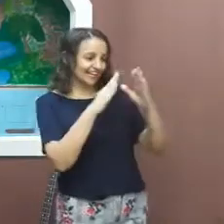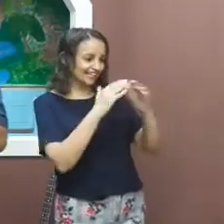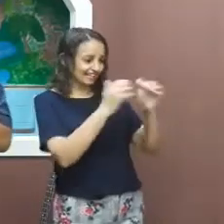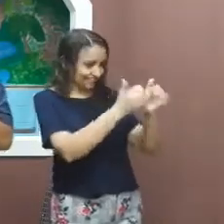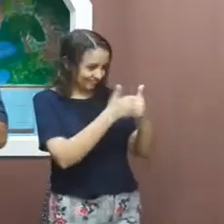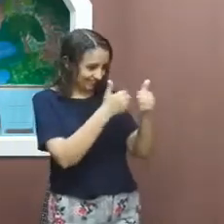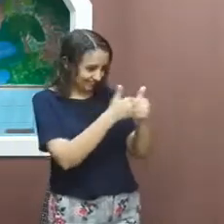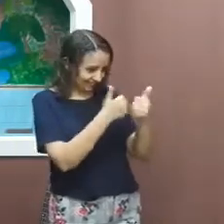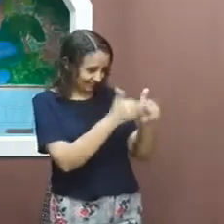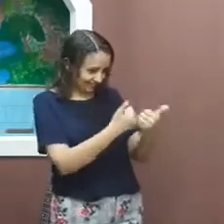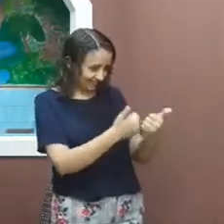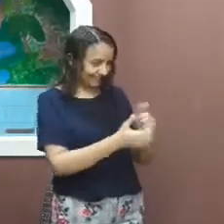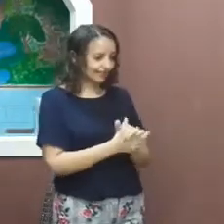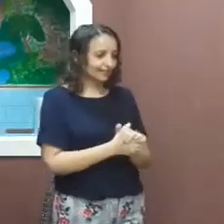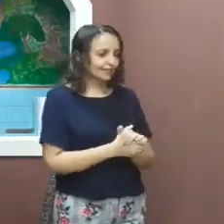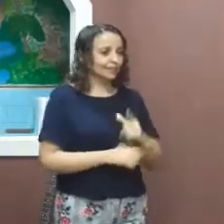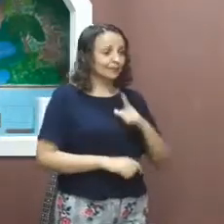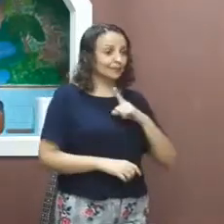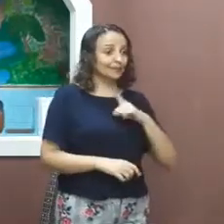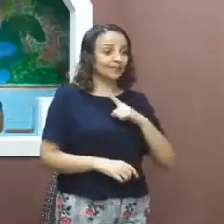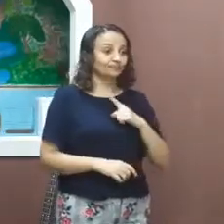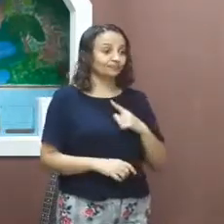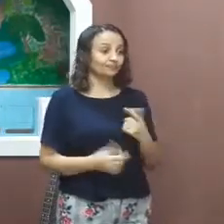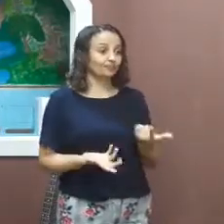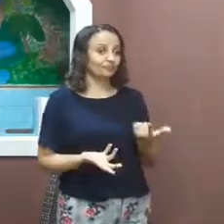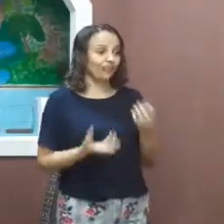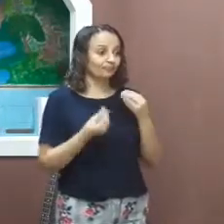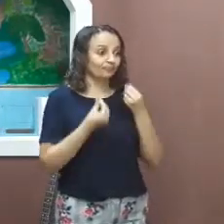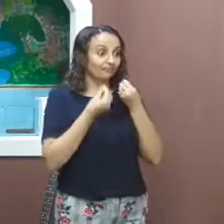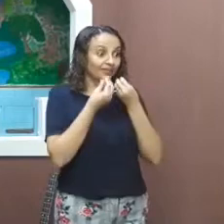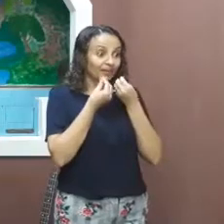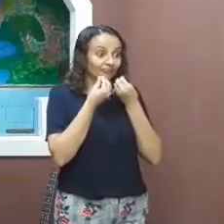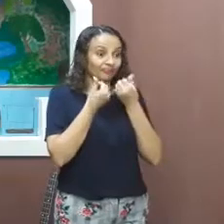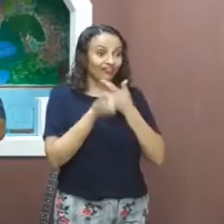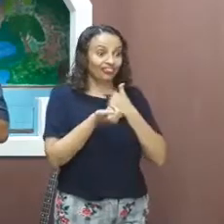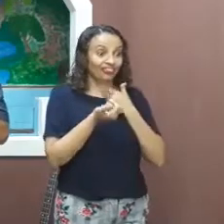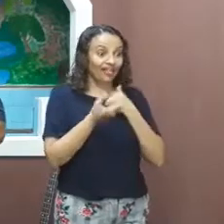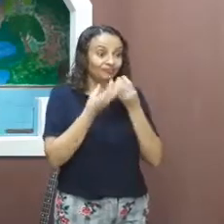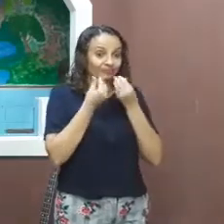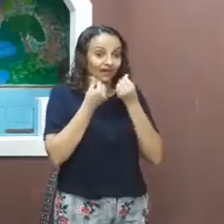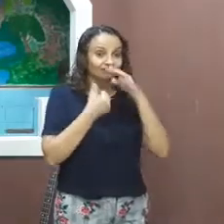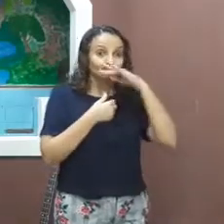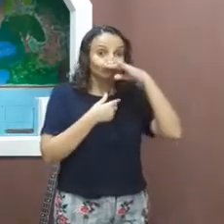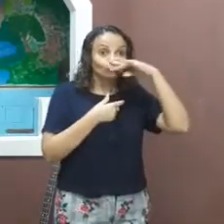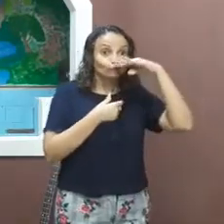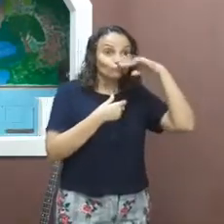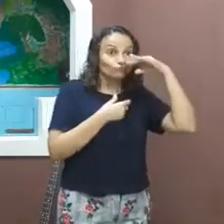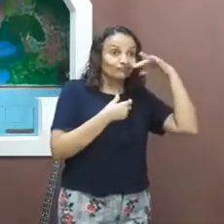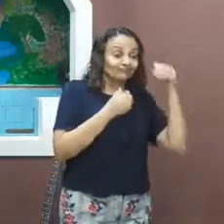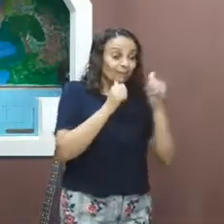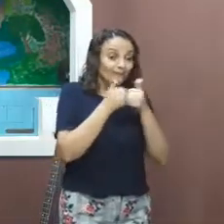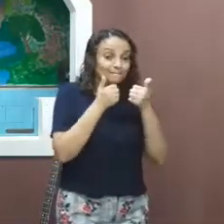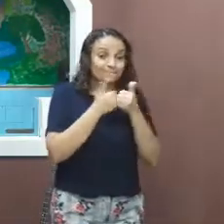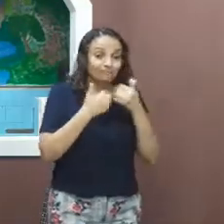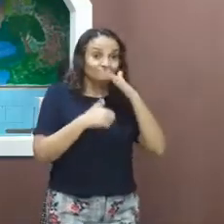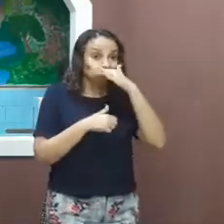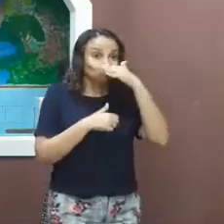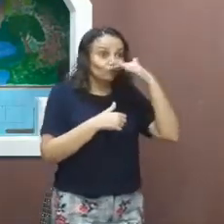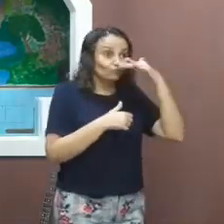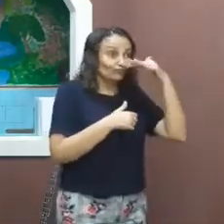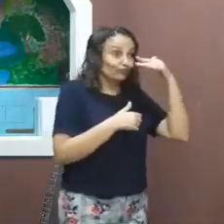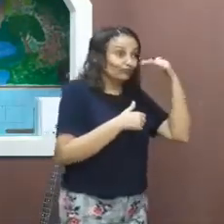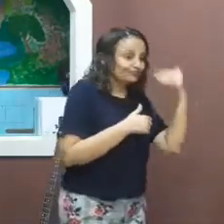tem dois sentidos que aguça para a gente querer pão. É o cheiro de quem mora